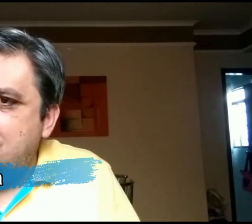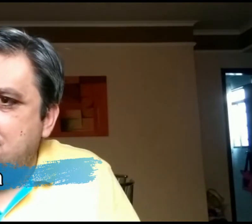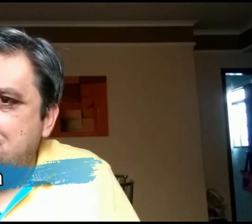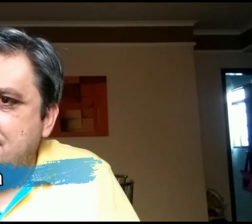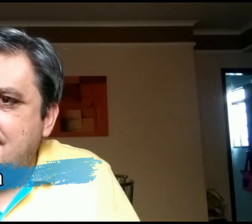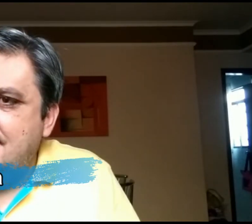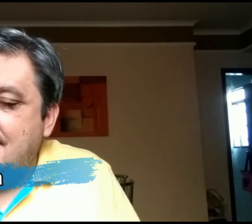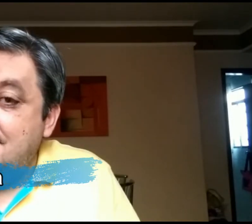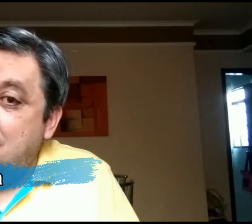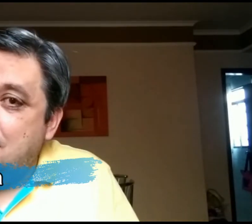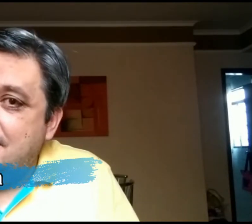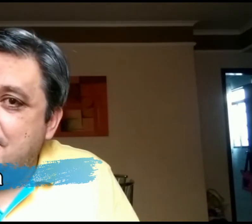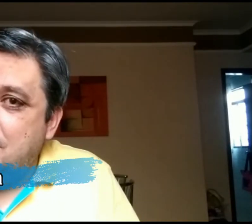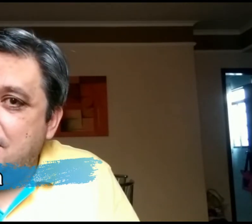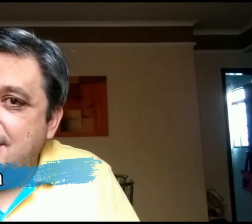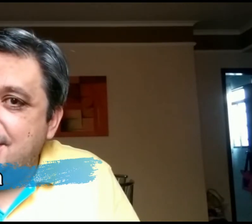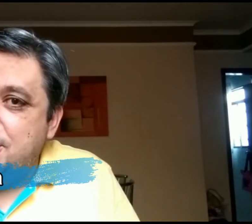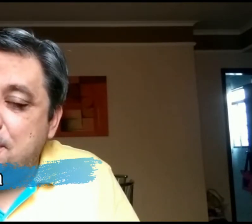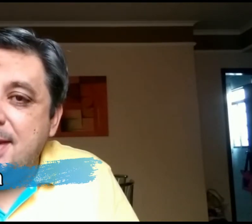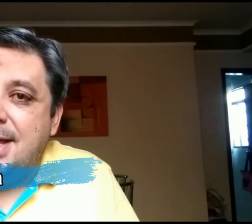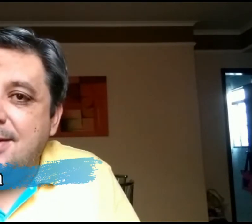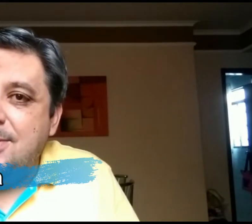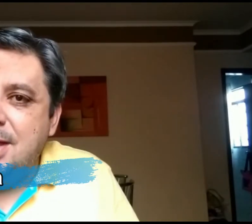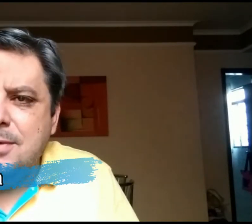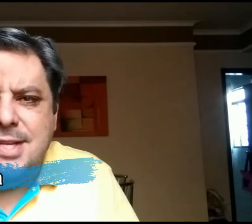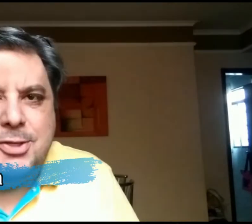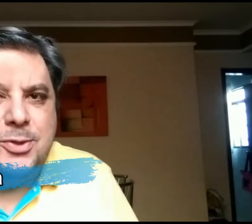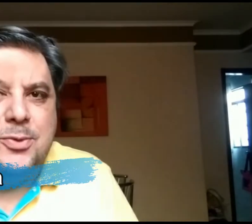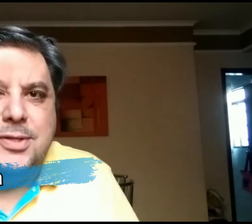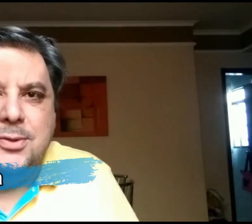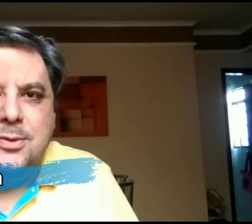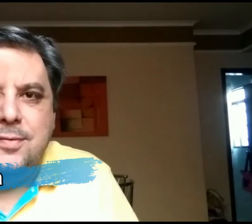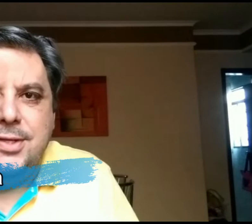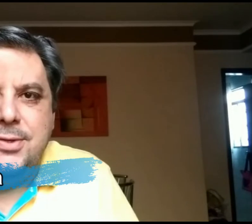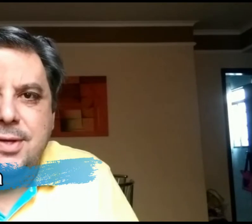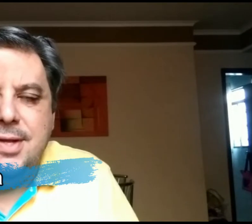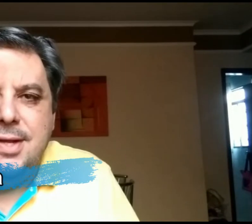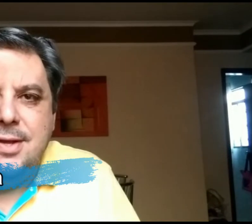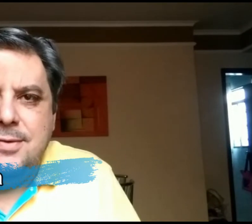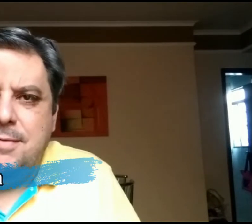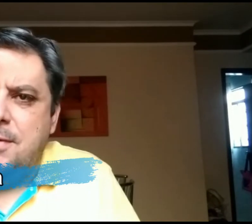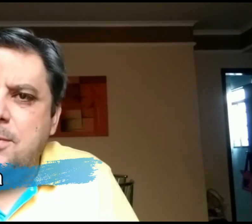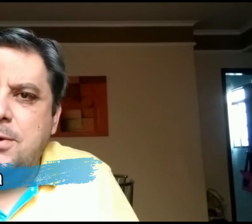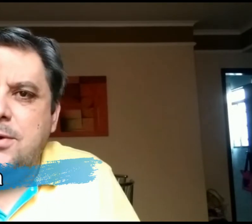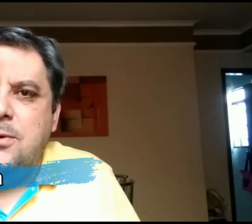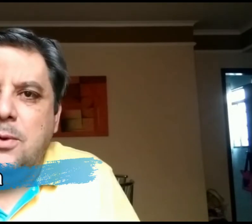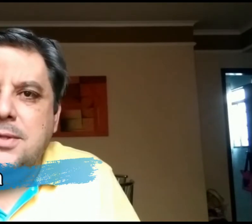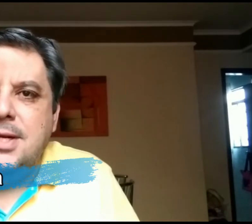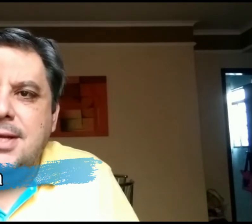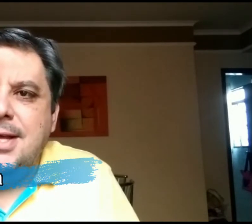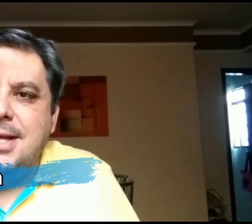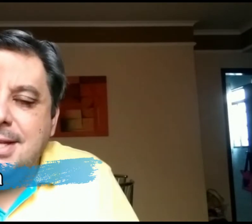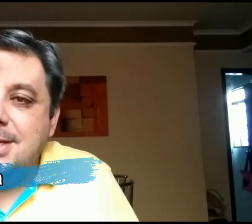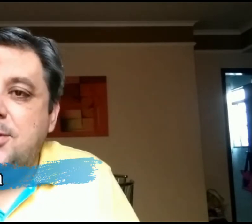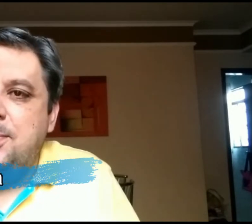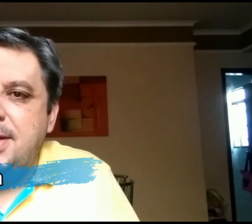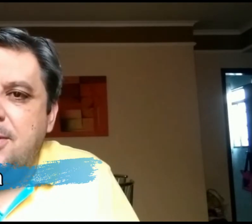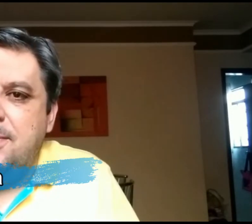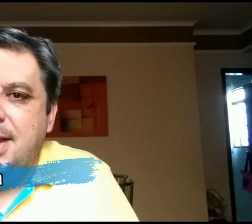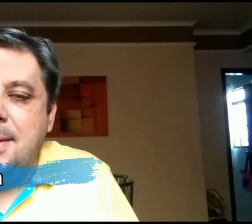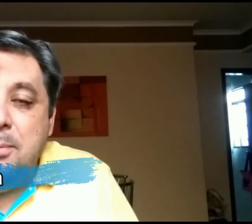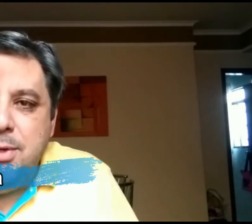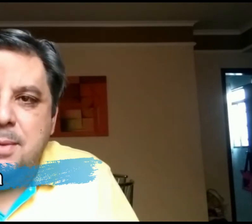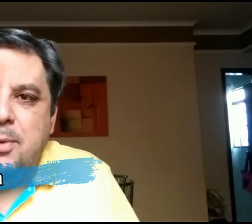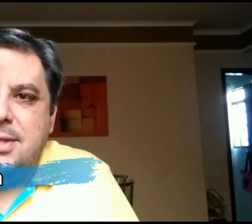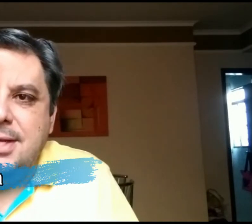Gostaram do vídeo? Então agora chegou a hora da gente opinar. O que você achou do conteúdo do vídeo? Você é a favor, contra? Deixa a sua